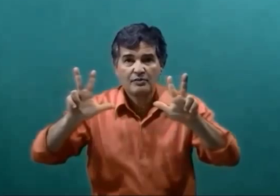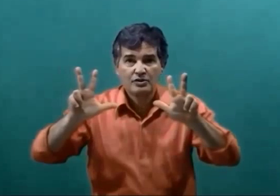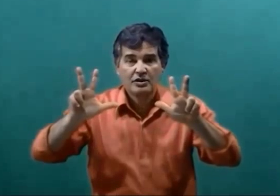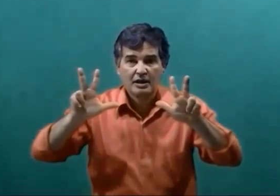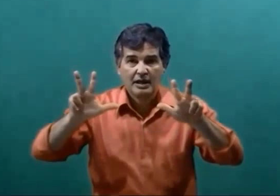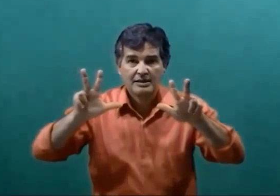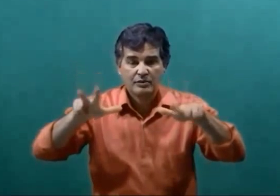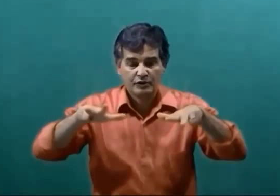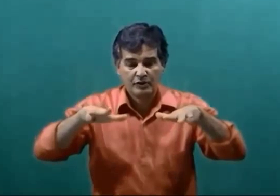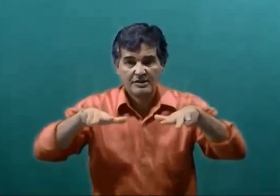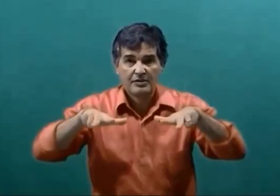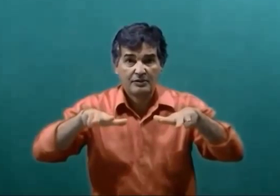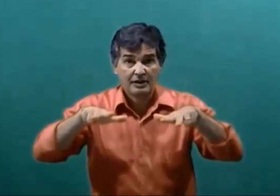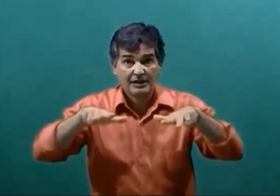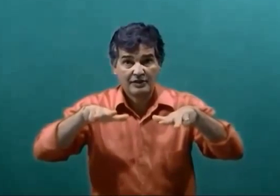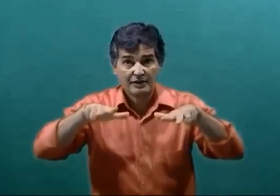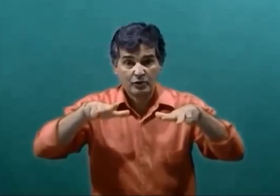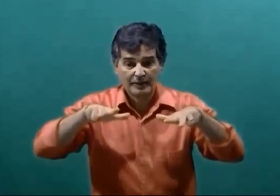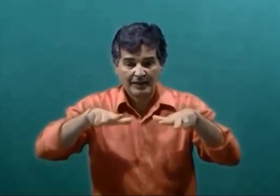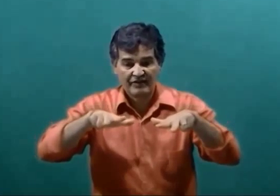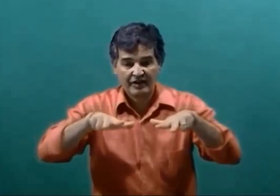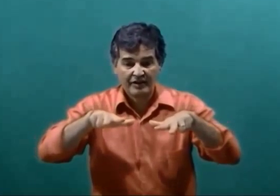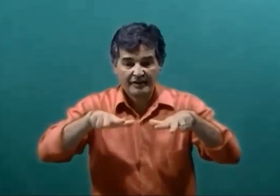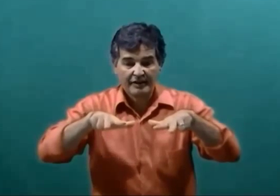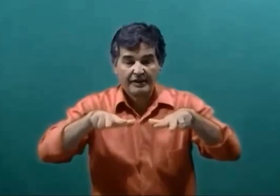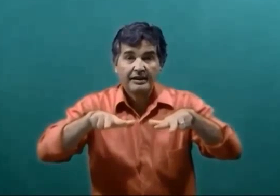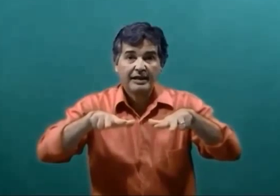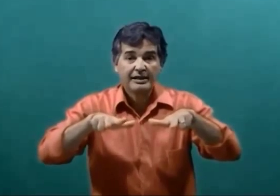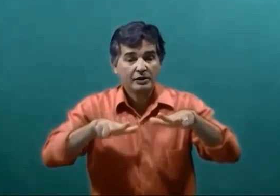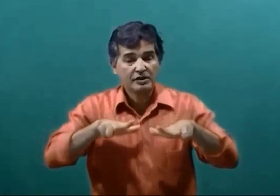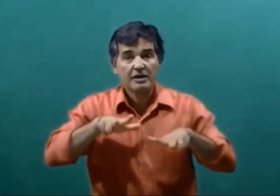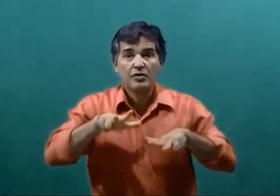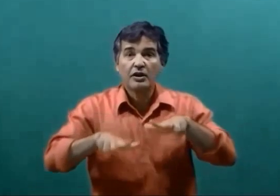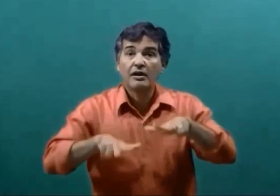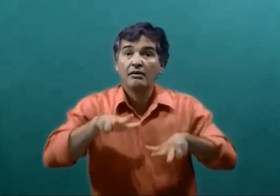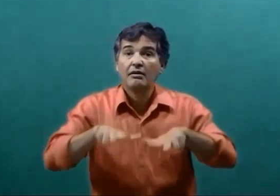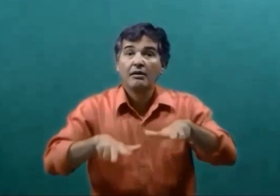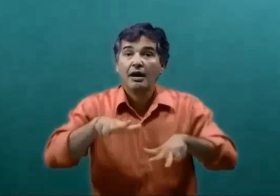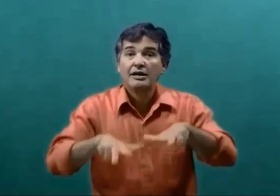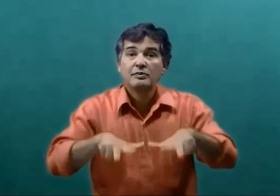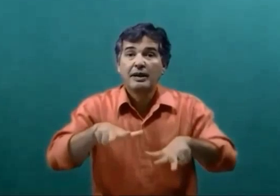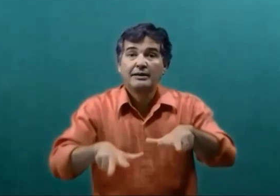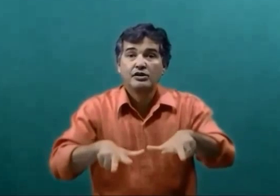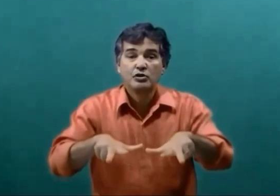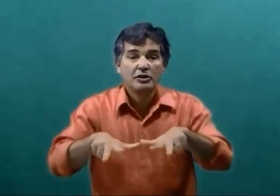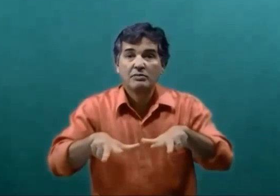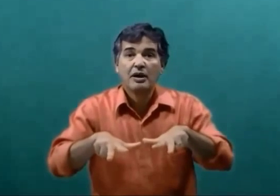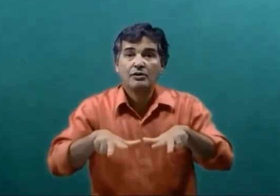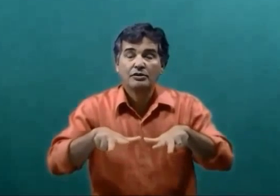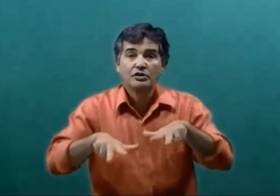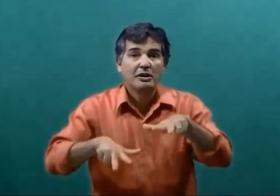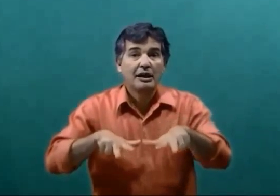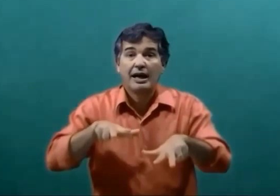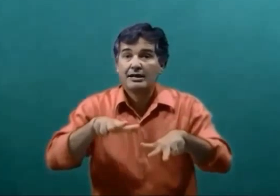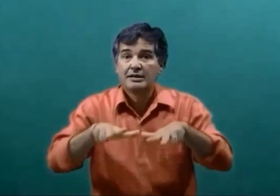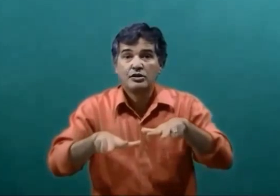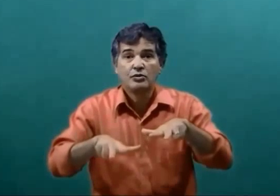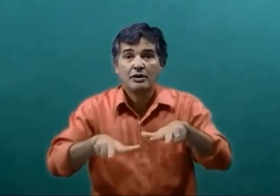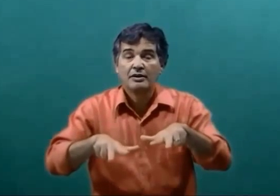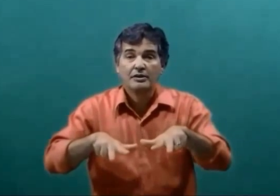temos essa configuração de classificador para LV, e daí então seria o quê? As patas de um animal, de uma garça, de